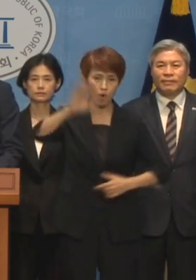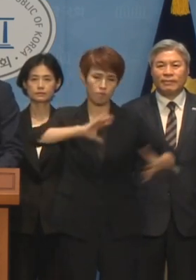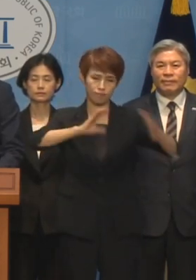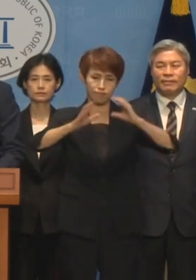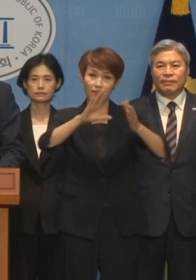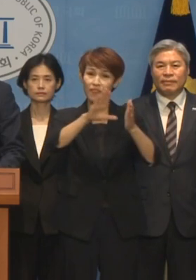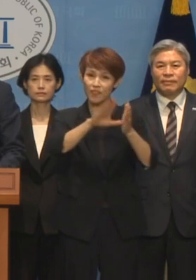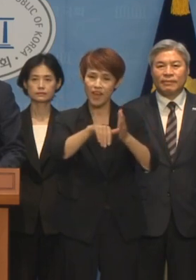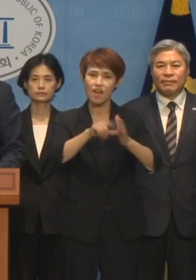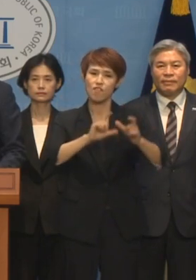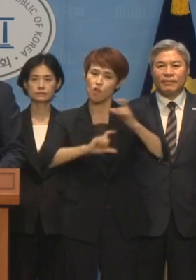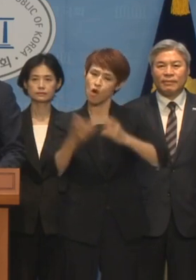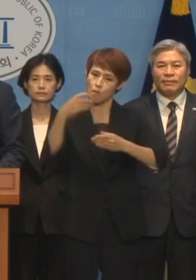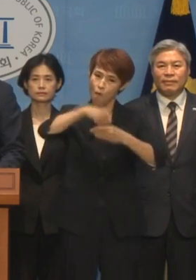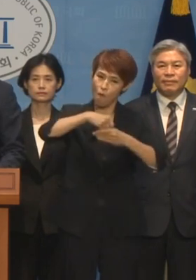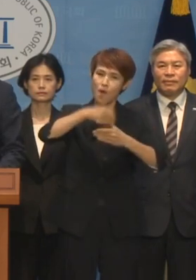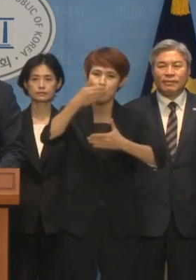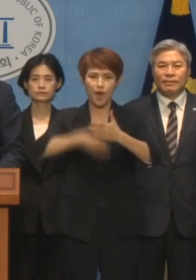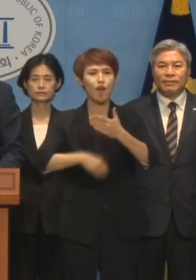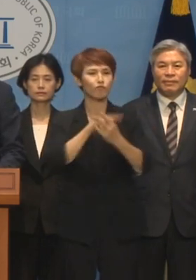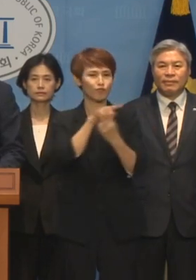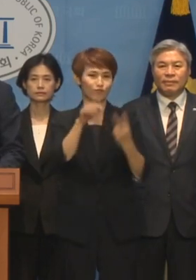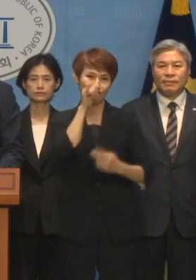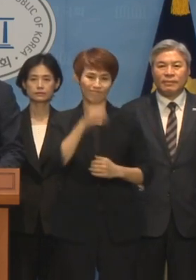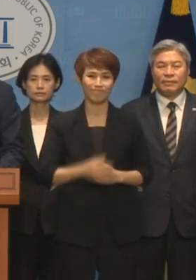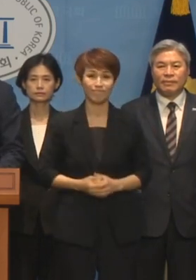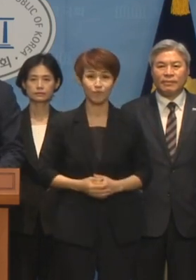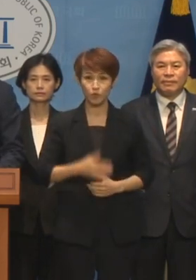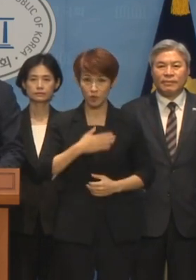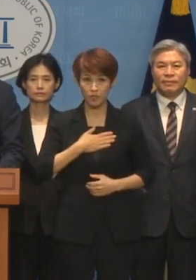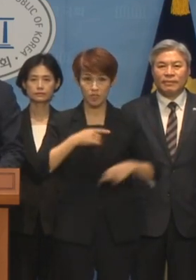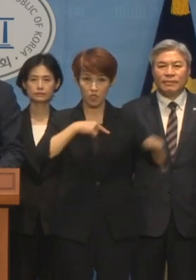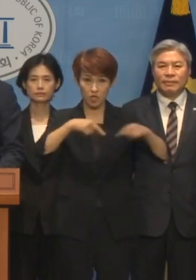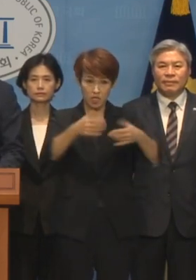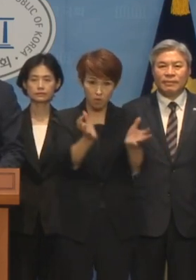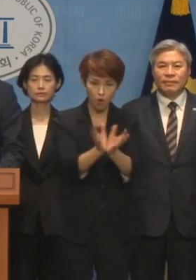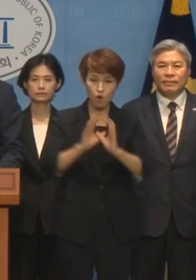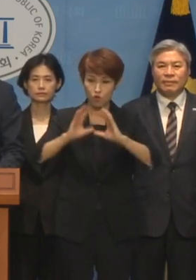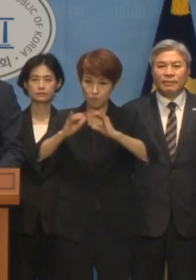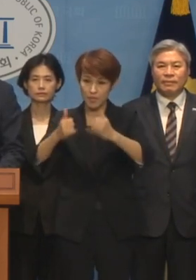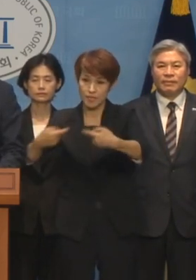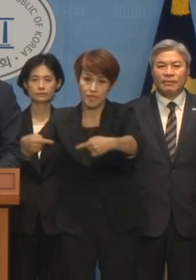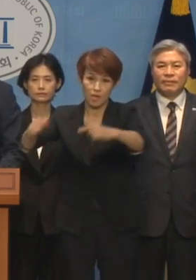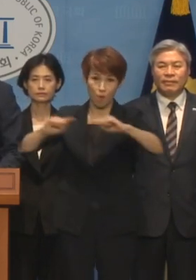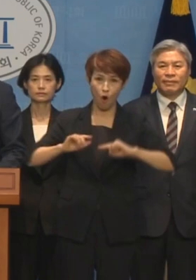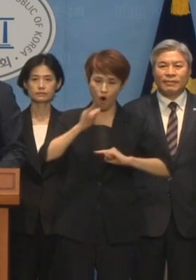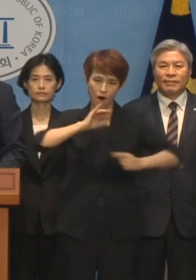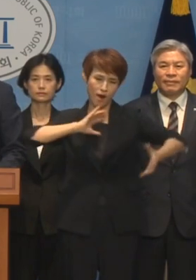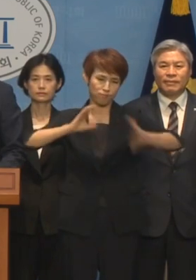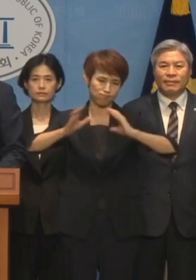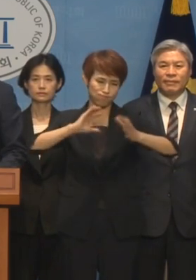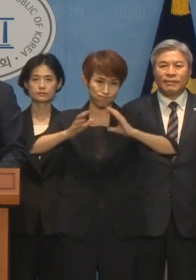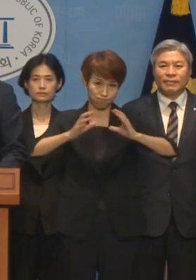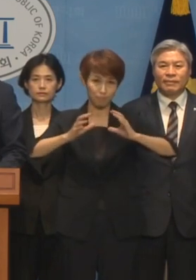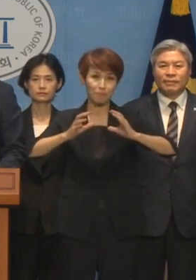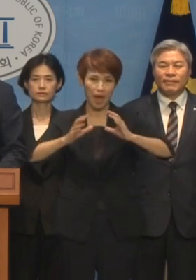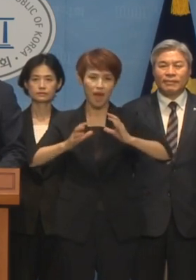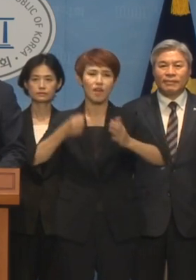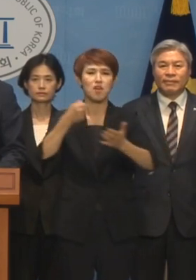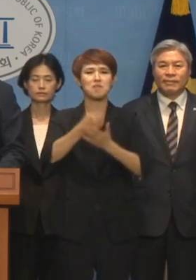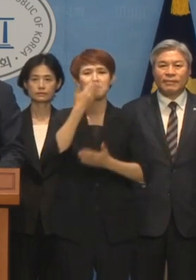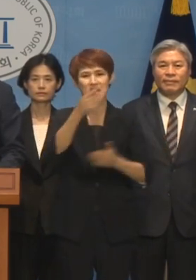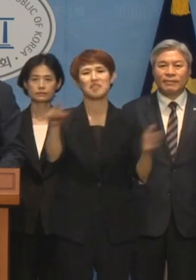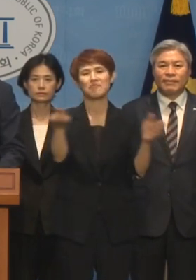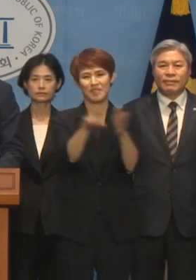과정에서 넣거나 빠질 것입니다. 저는 정치권과 국민이 참여하는 열띤 논의를 통해 결정될 것이라고